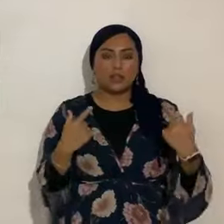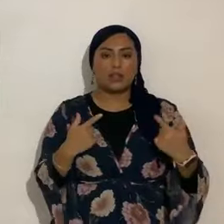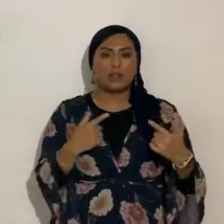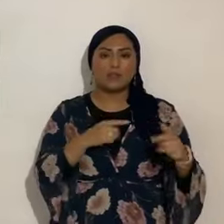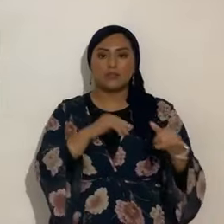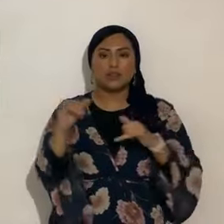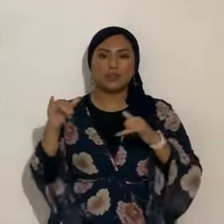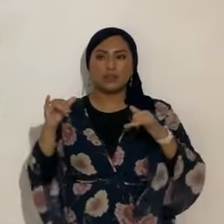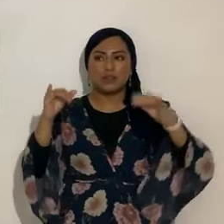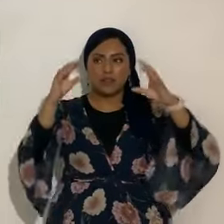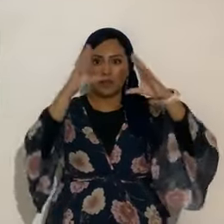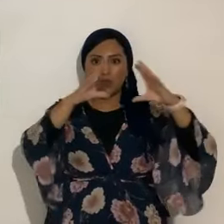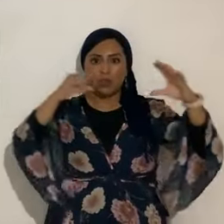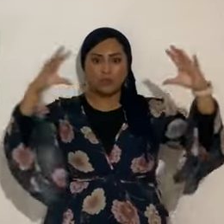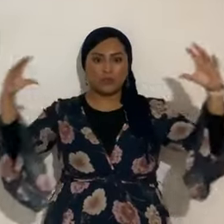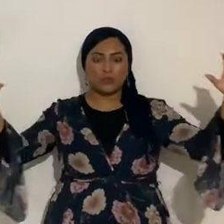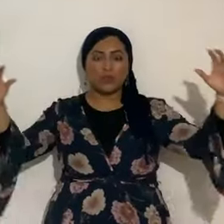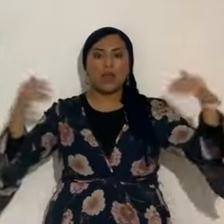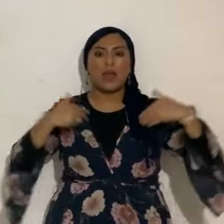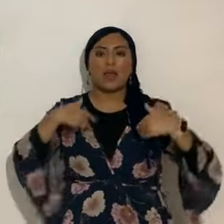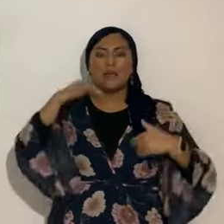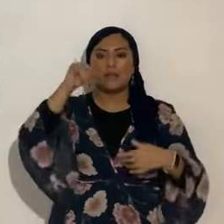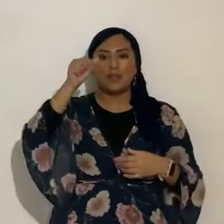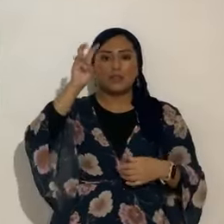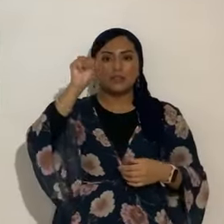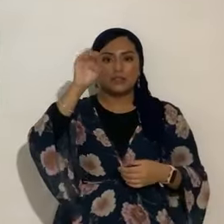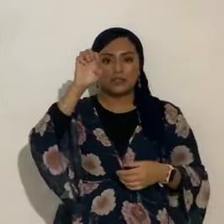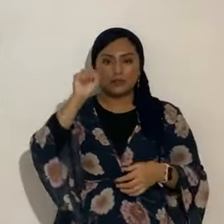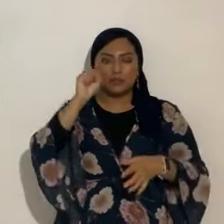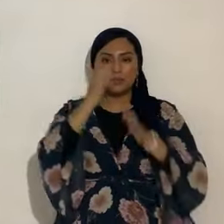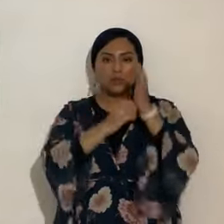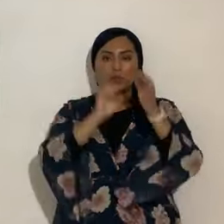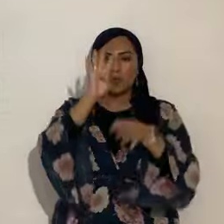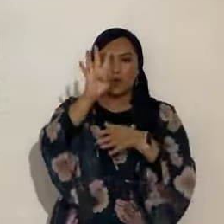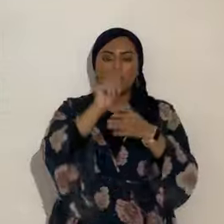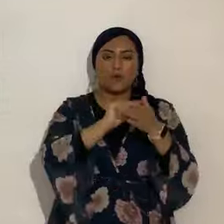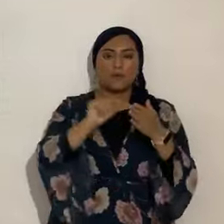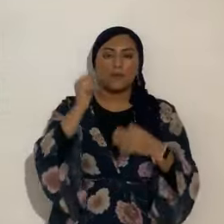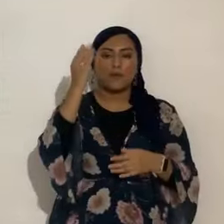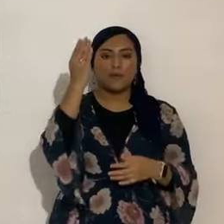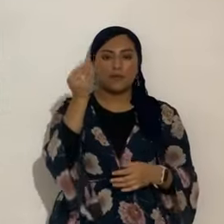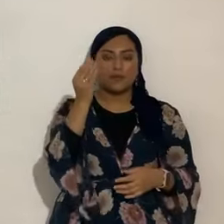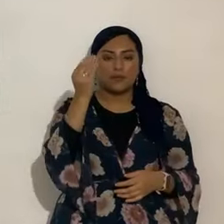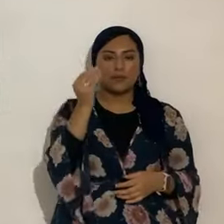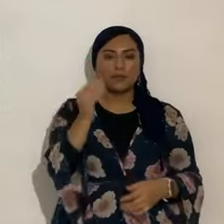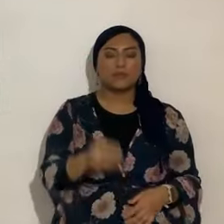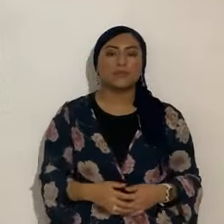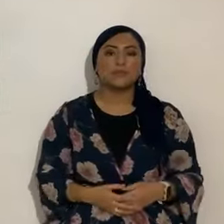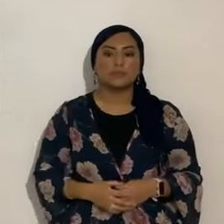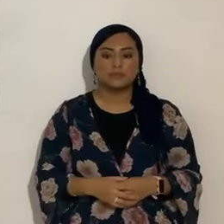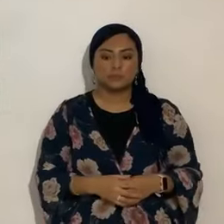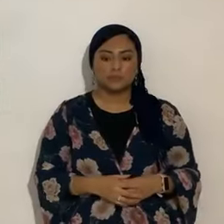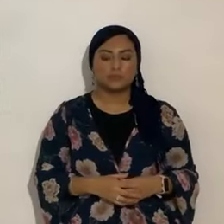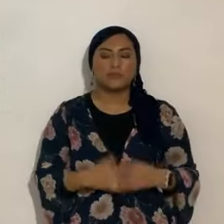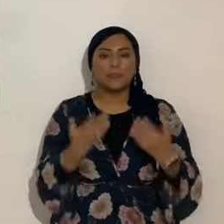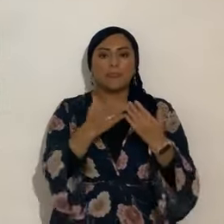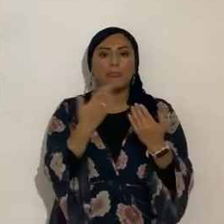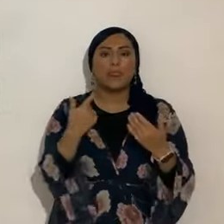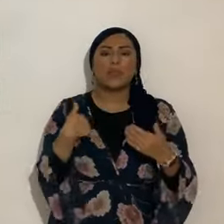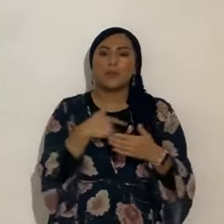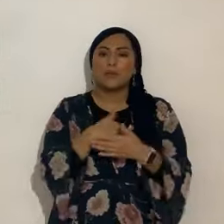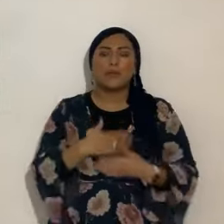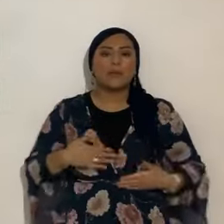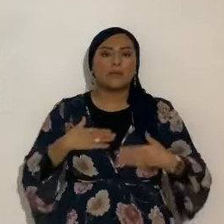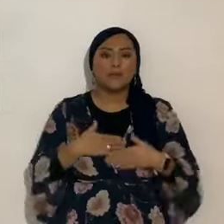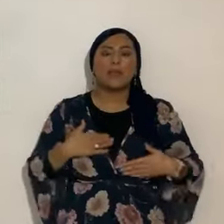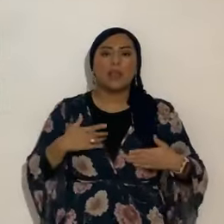como niebla. Eso está en Jacobo 4, verso 14, la carta de Santiago. Es como niebla, entonces mejor la disfrutamos. La